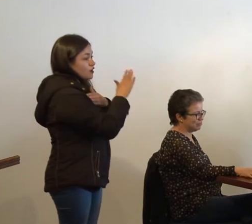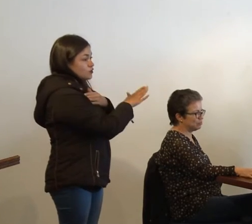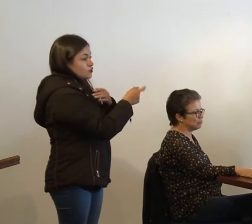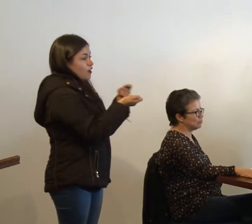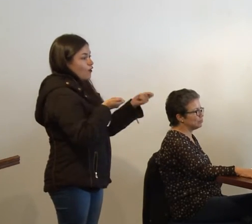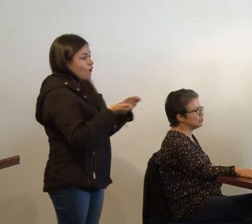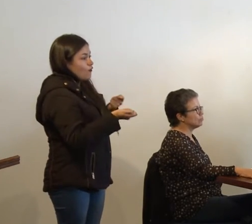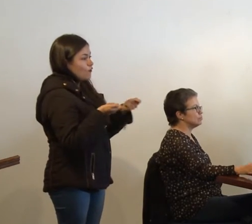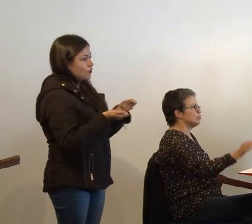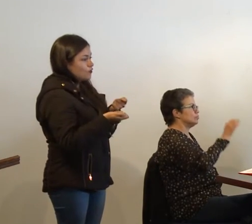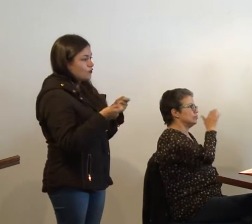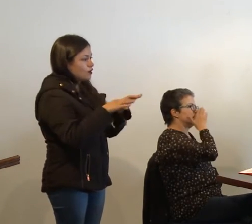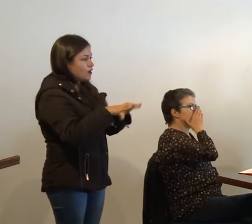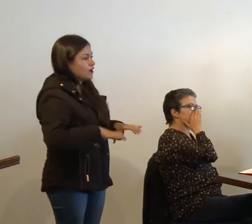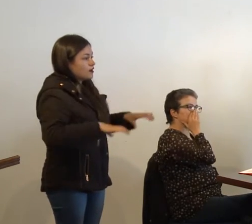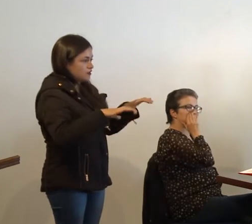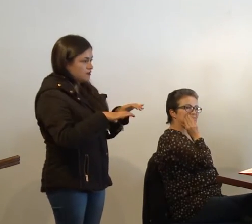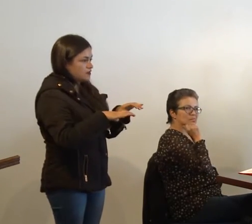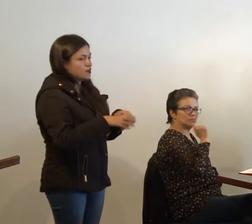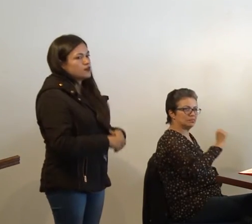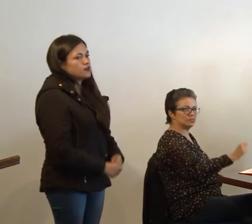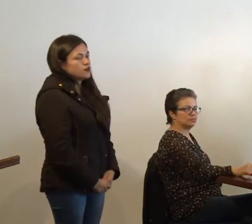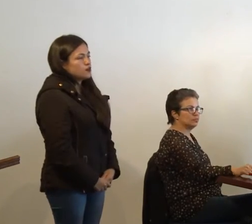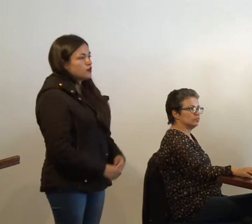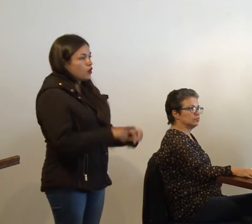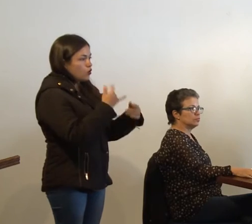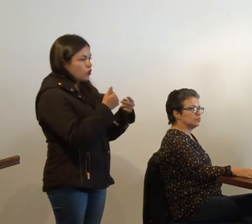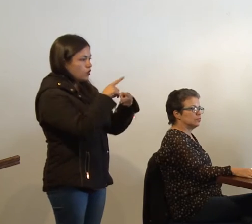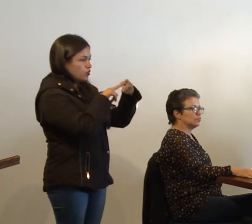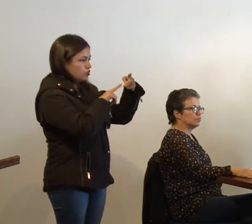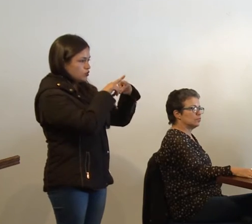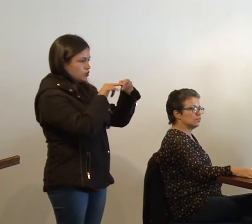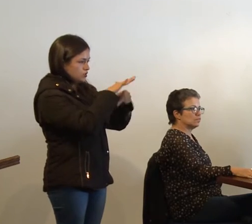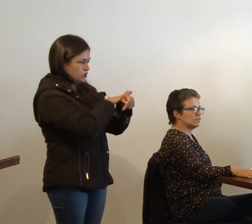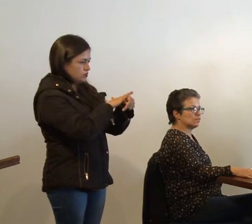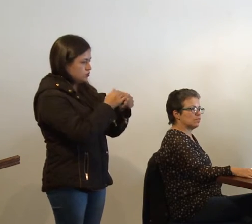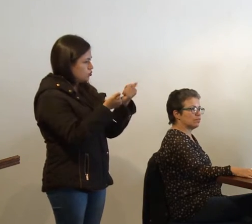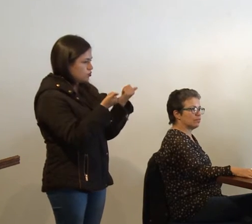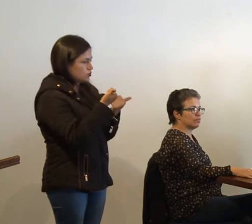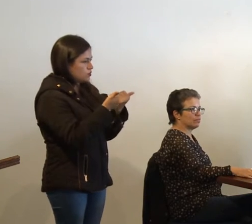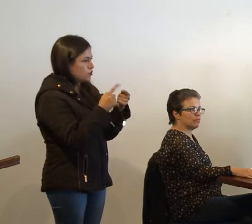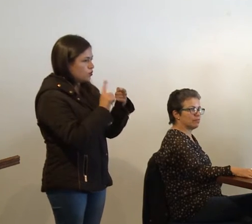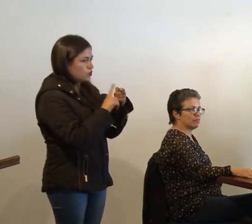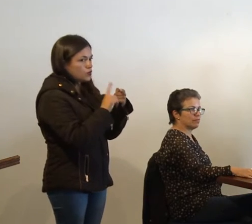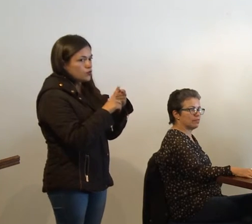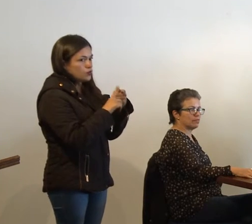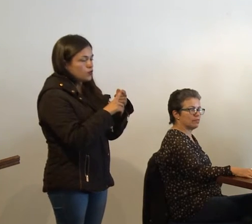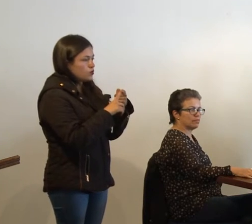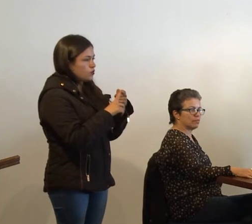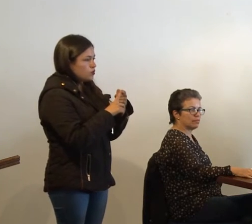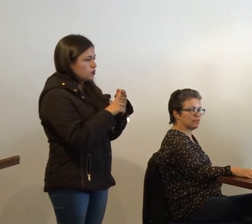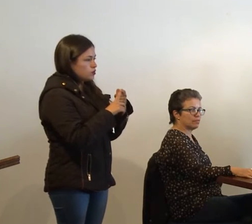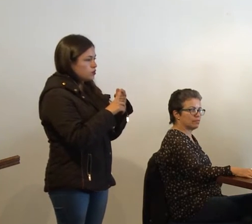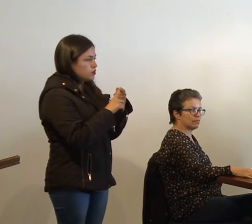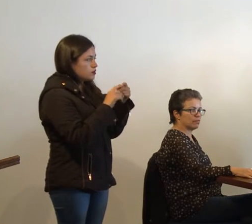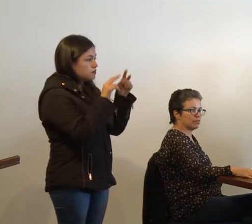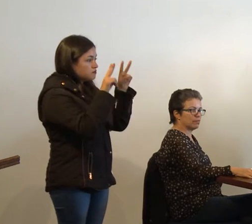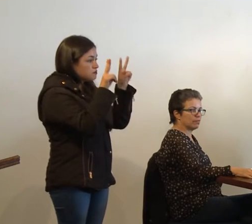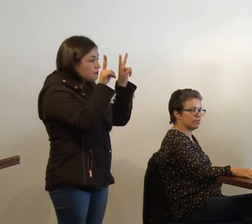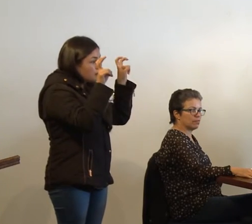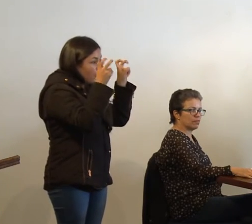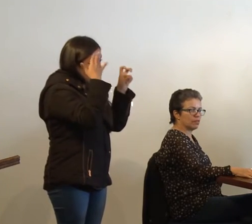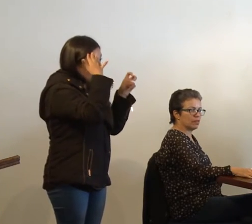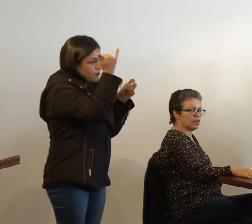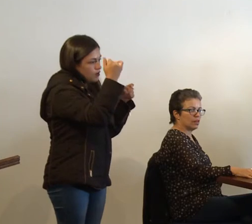dos cosas. Una, de, digamos, desde un punto de vista, entre comillas, más